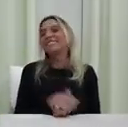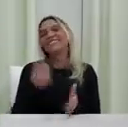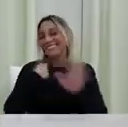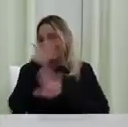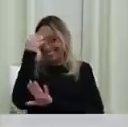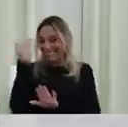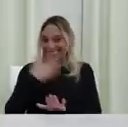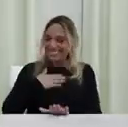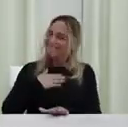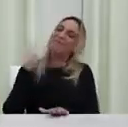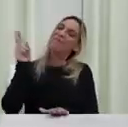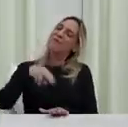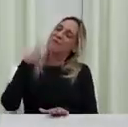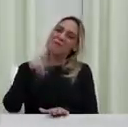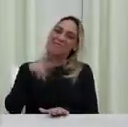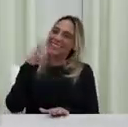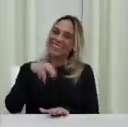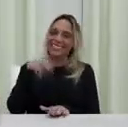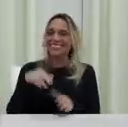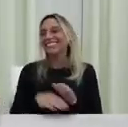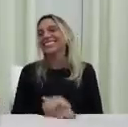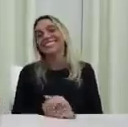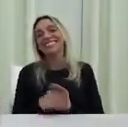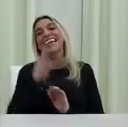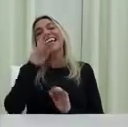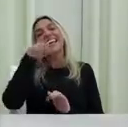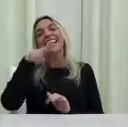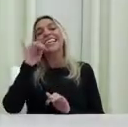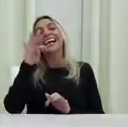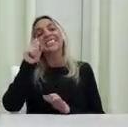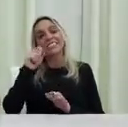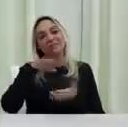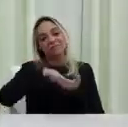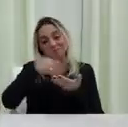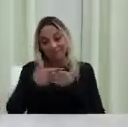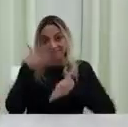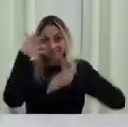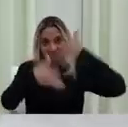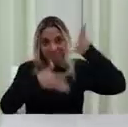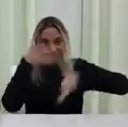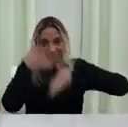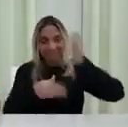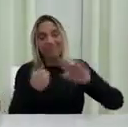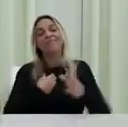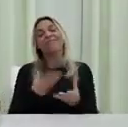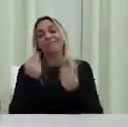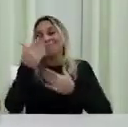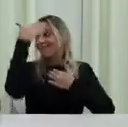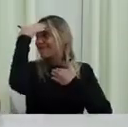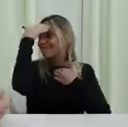Sabe se esquecer de você? Jamais, jamais, tá? Renata, intérprete de línguas, muito obrigado